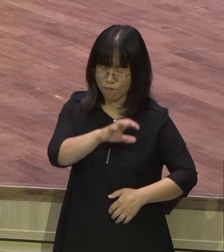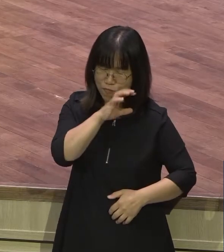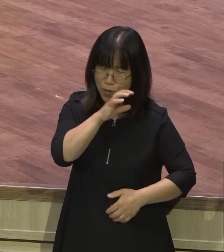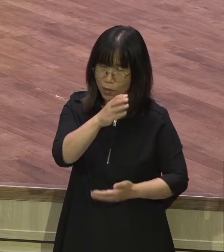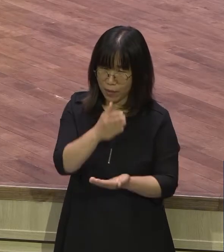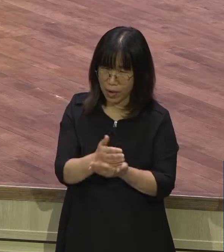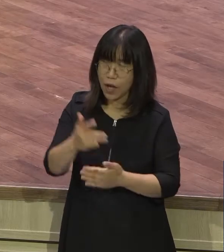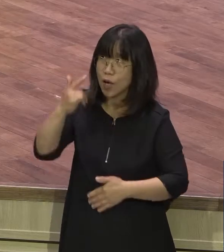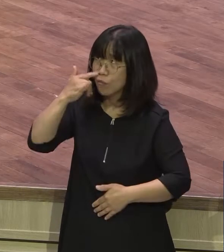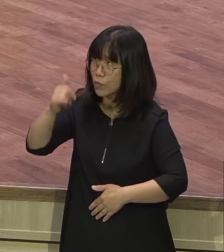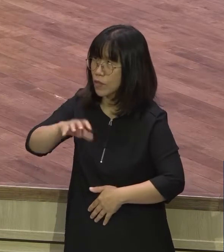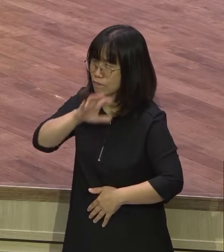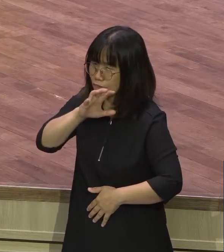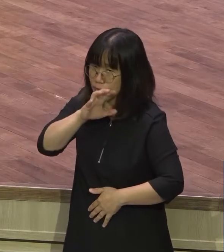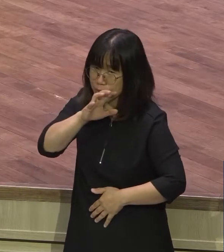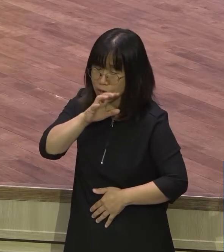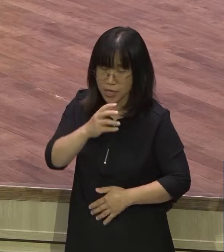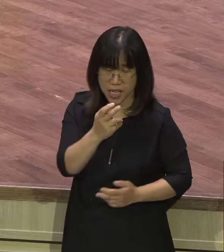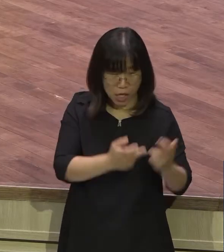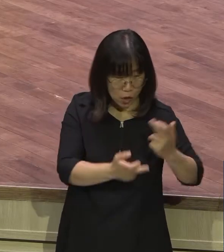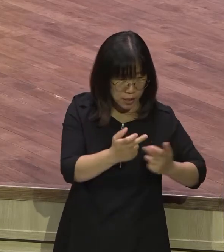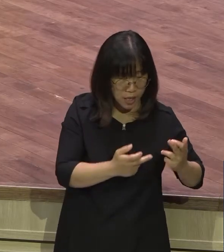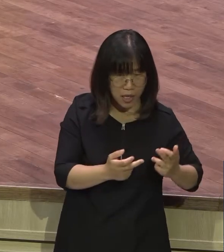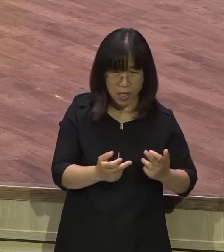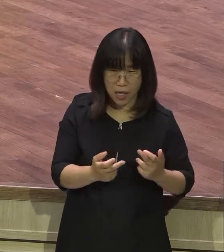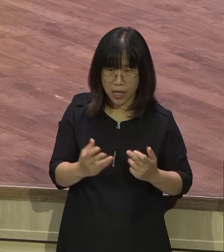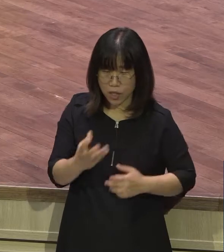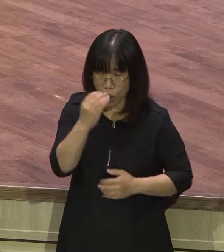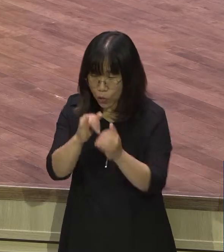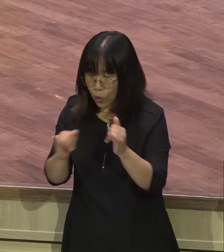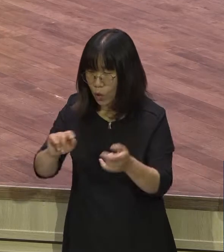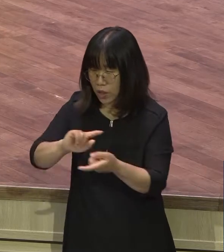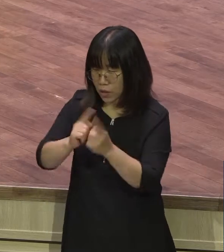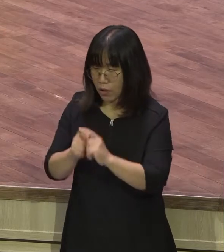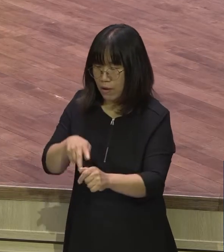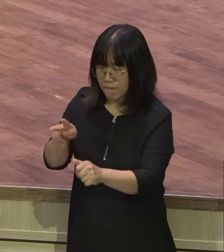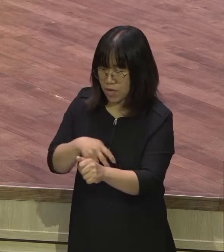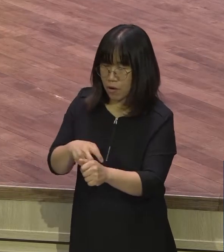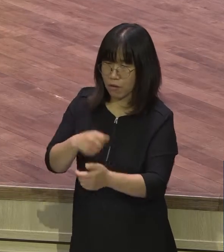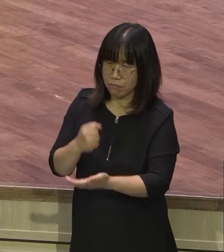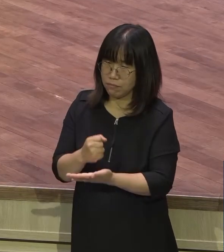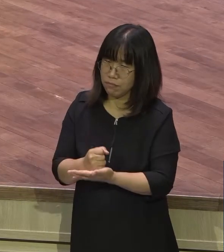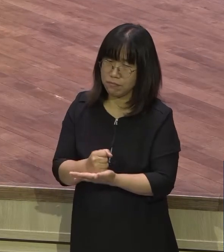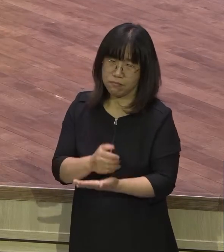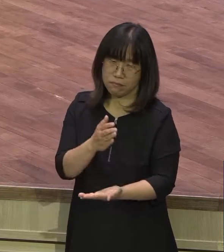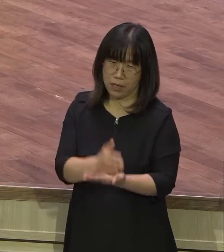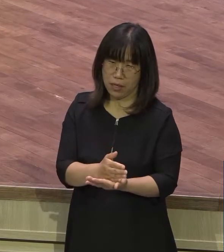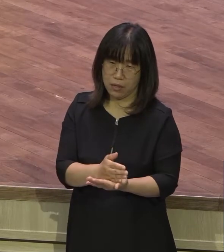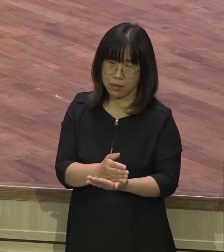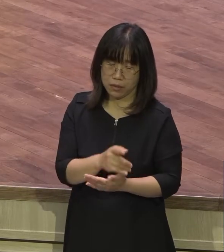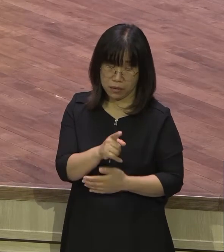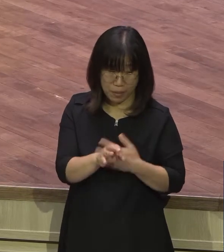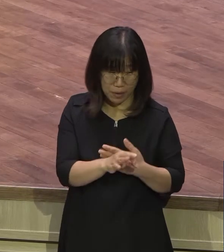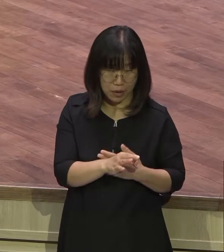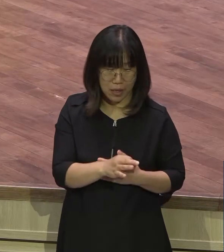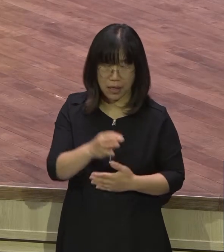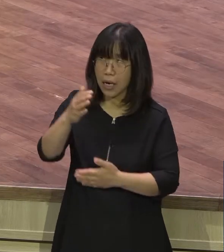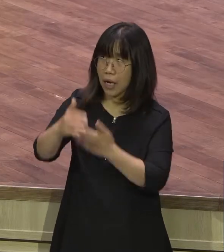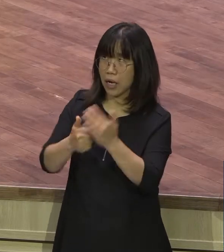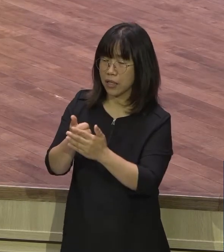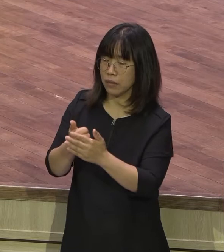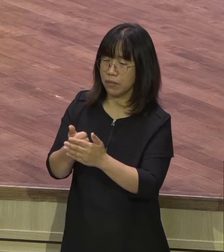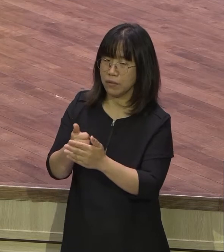부모에 대해서 형제에 대해서 어떤 성도에 대해서 누구에서 불평 엄망 자체가 하나님이 절대 죽음 인정 안 하는 거예요